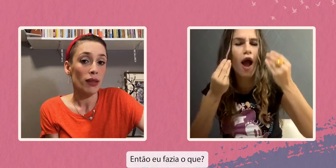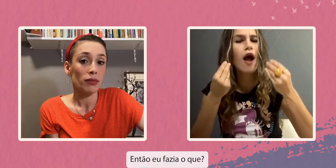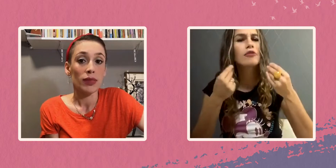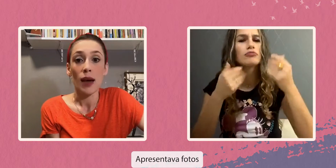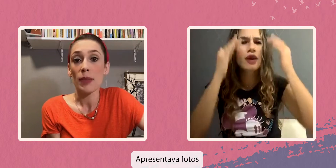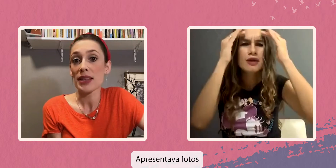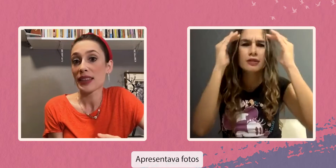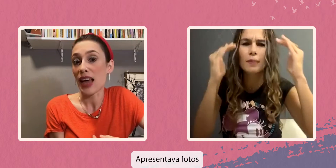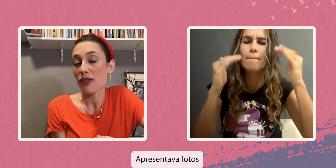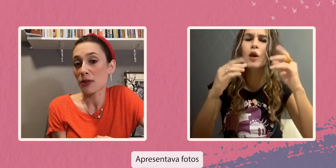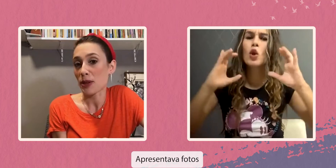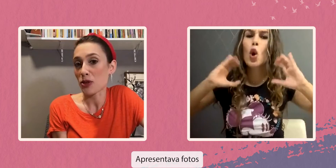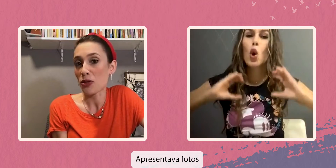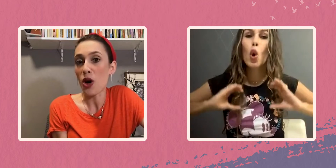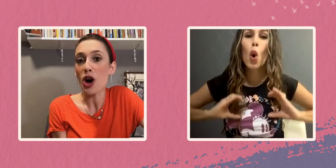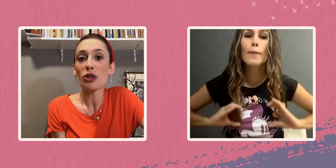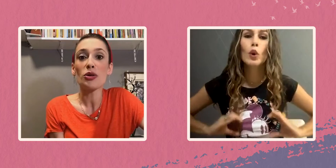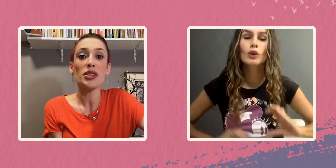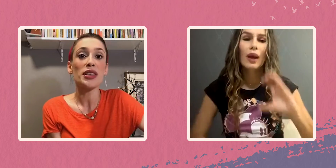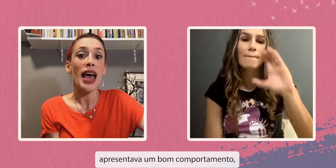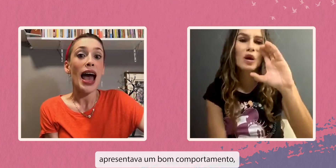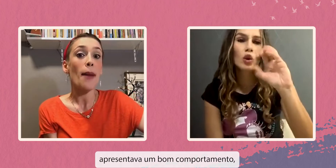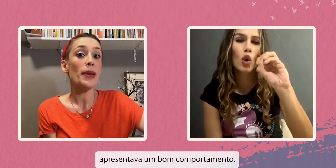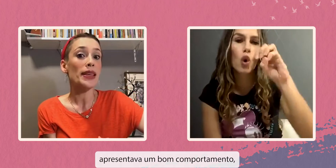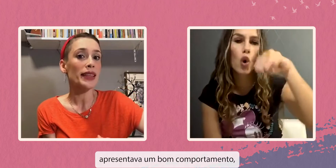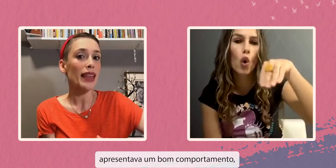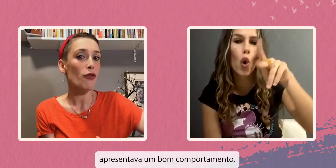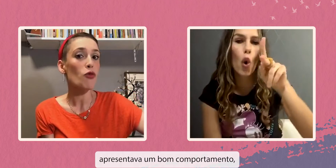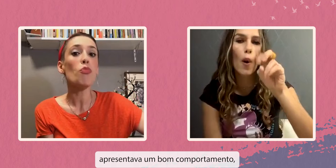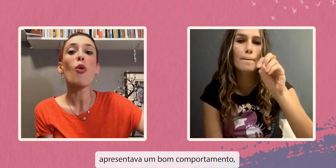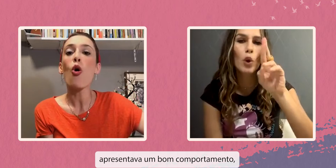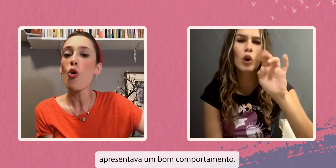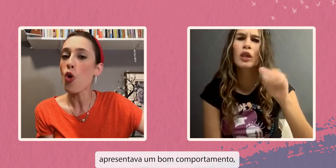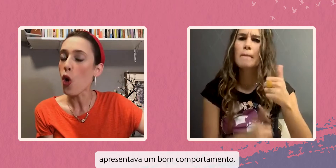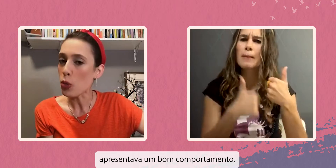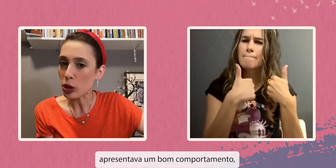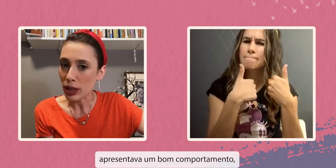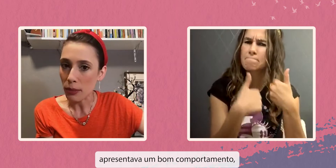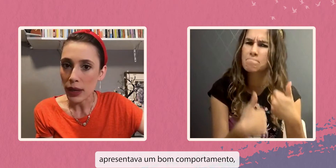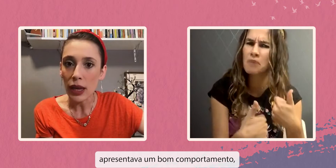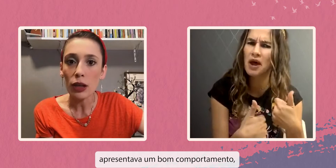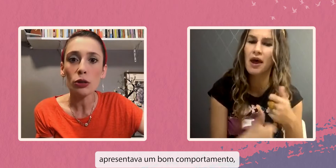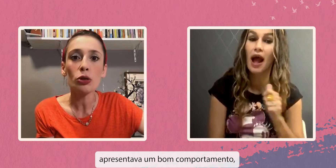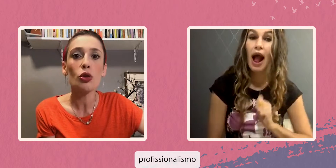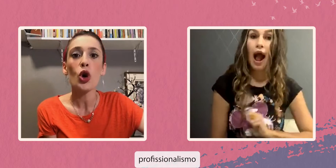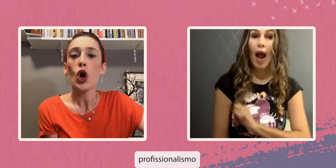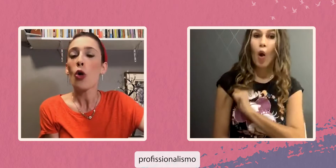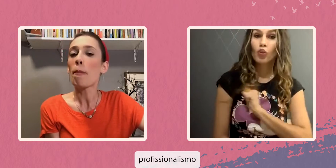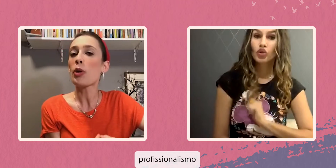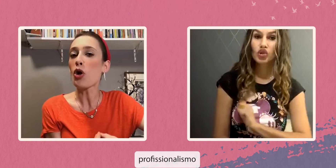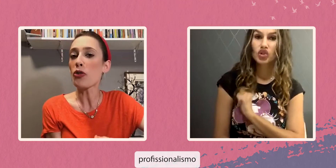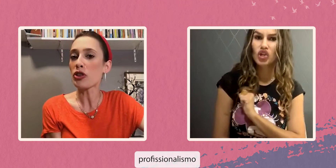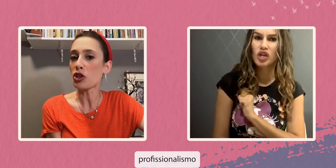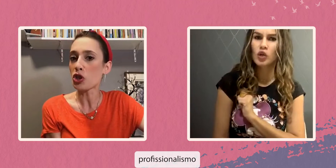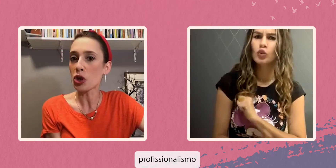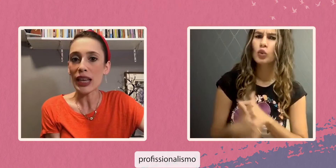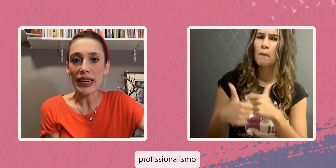o quê? Apresentava fotos, apresentava um bom comportamento,